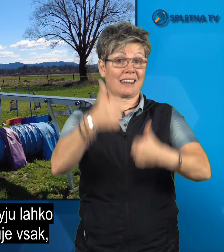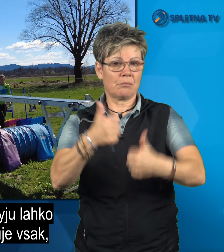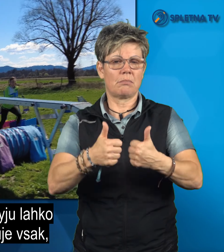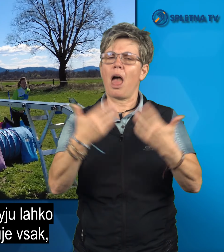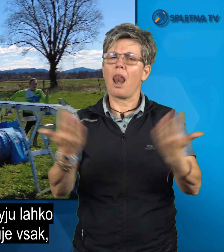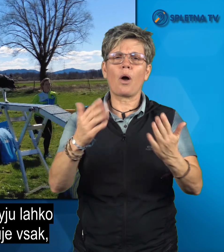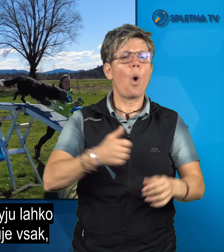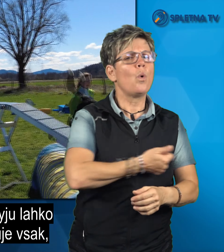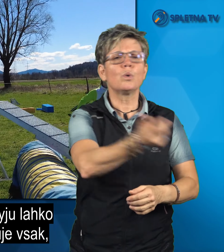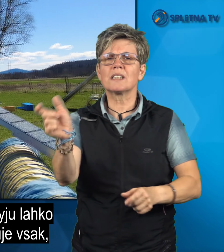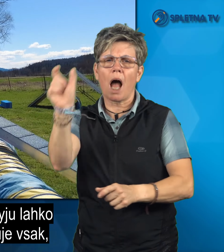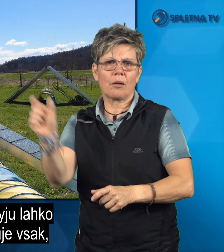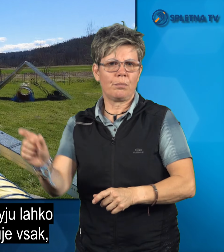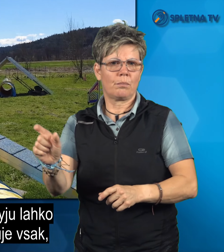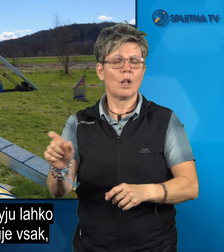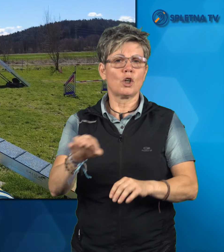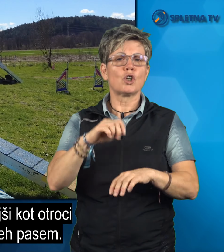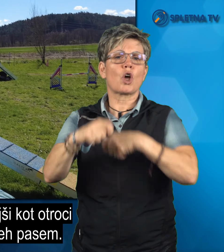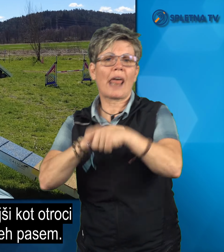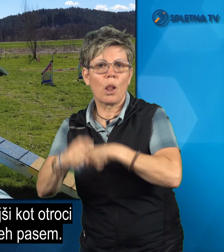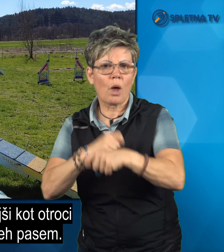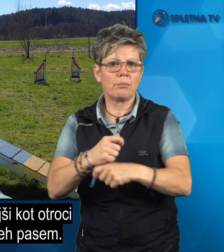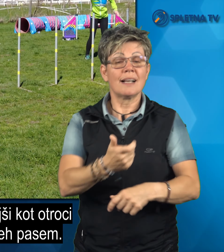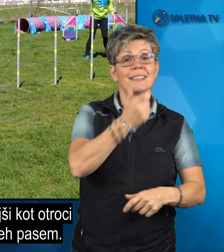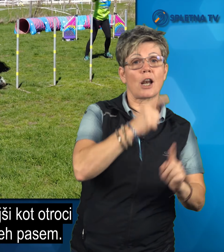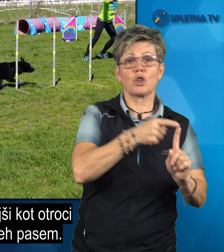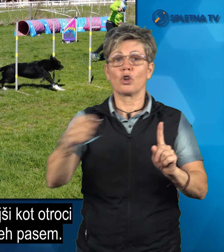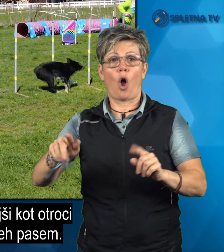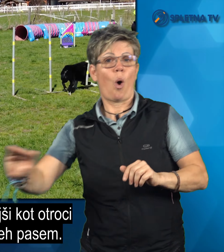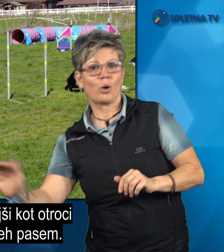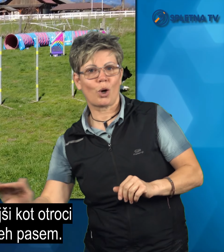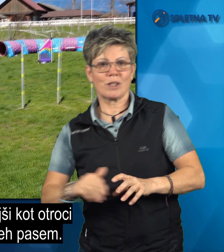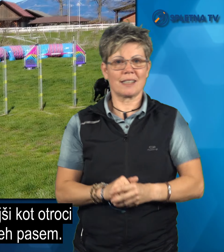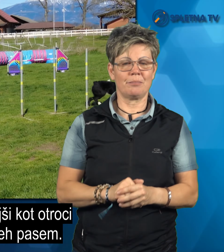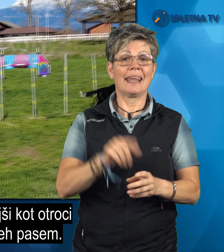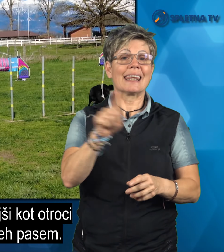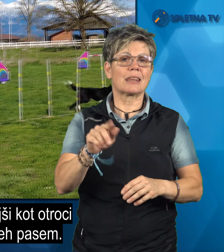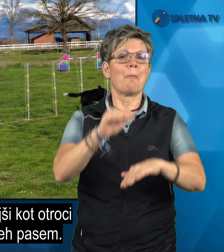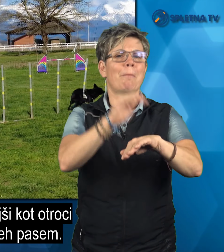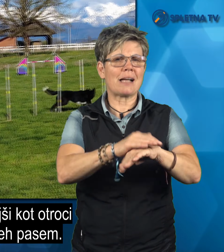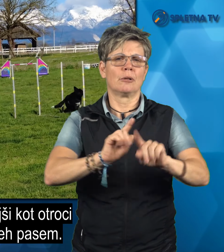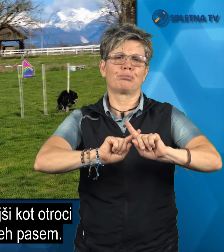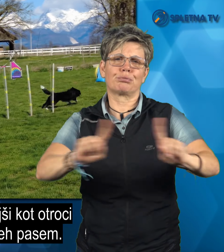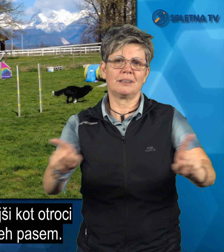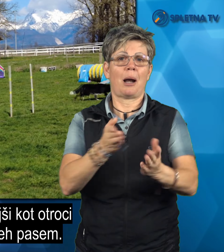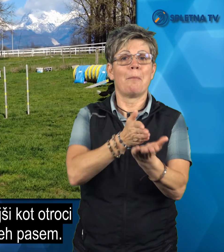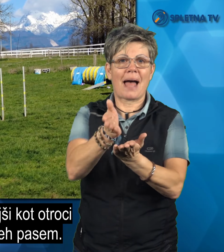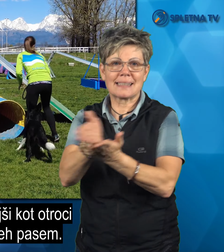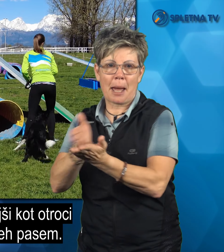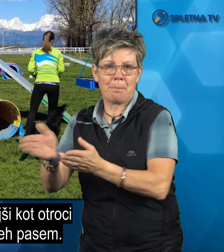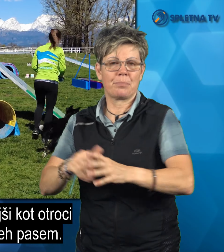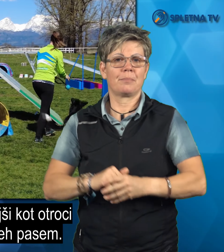V agilityju lahko sodeluje vsak, tako starejši kot otroci, in psi vseh